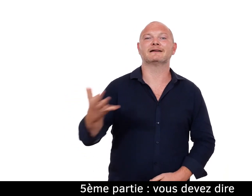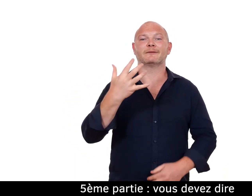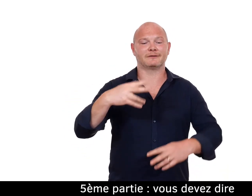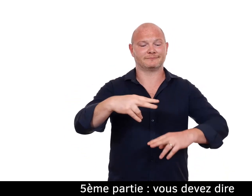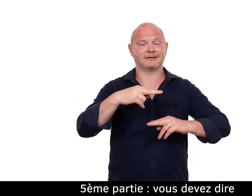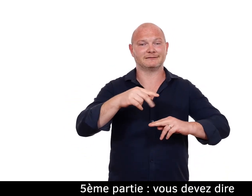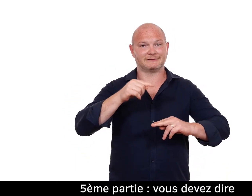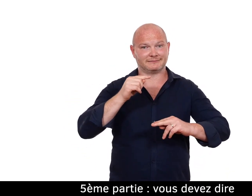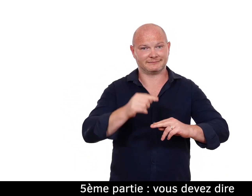Cinquième partie,